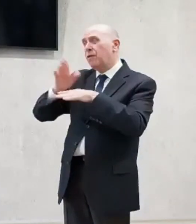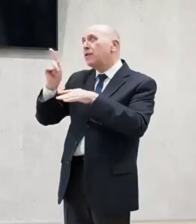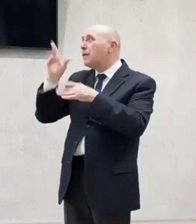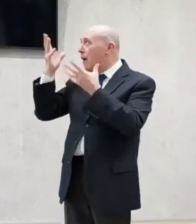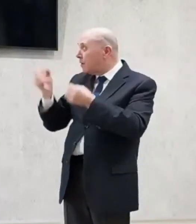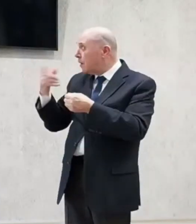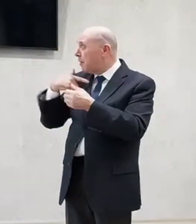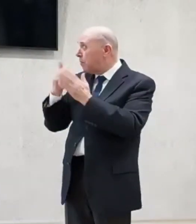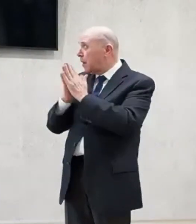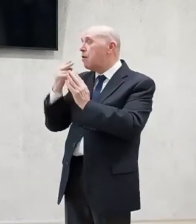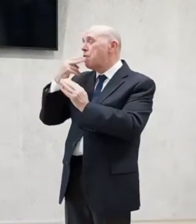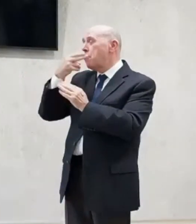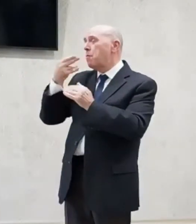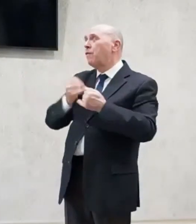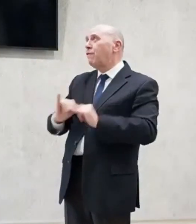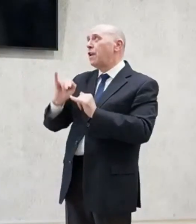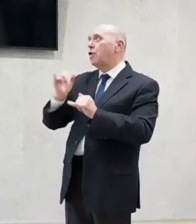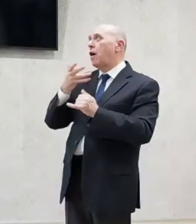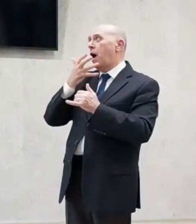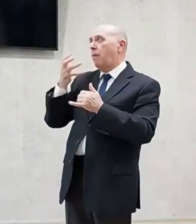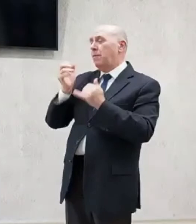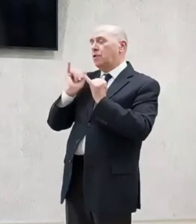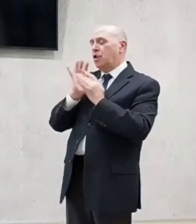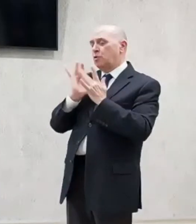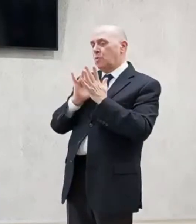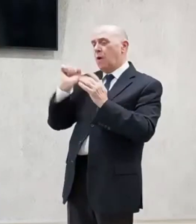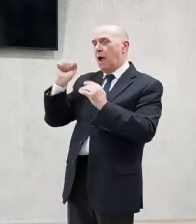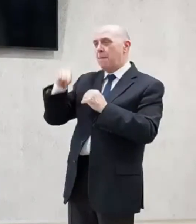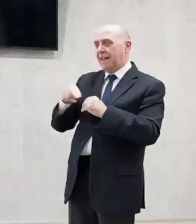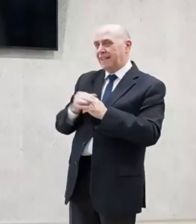questa preghiera nel nome del Tomato figlio Cristo Gesù